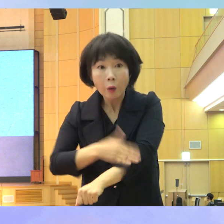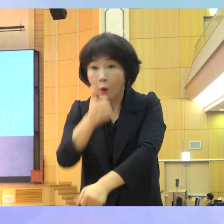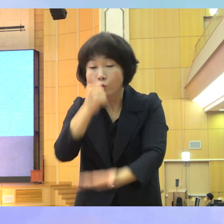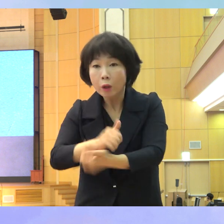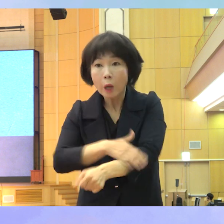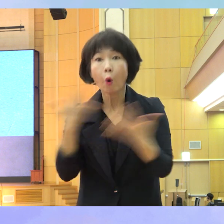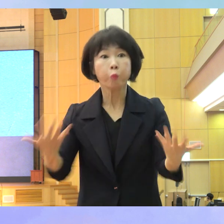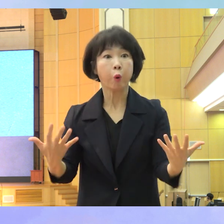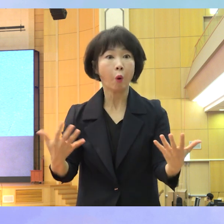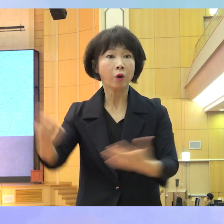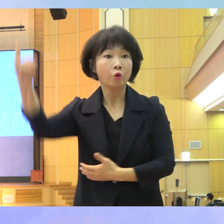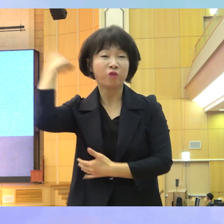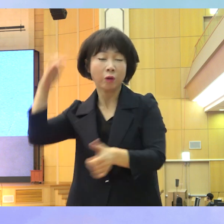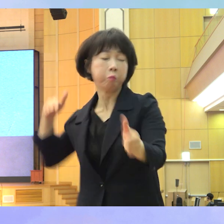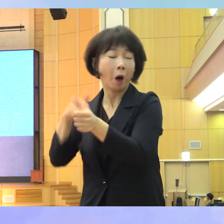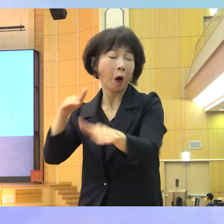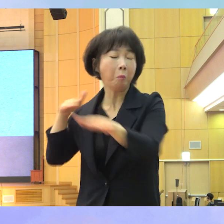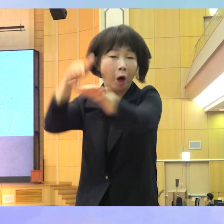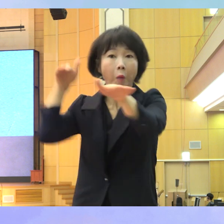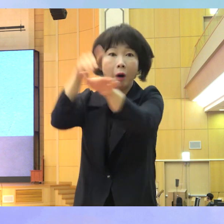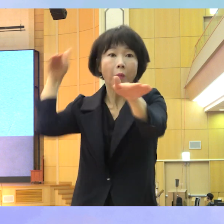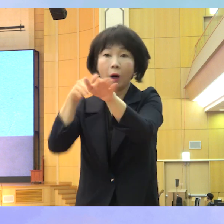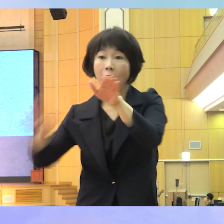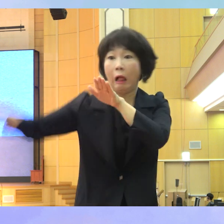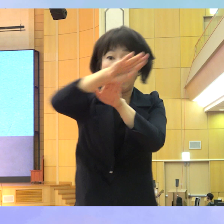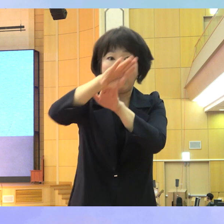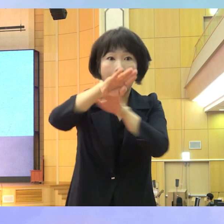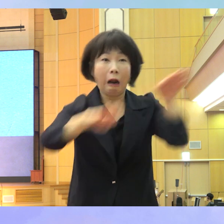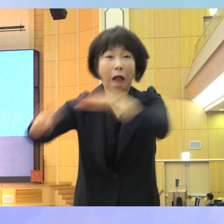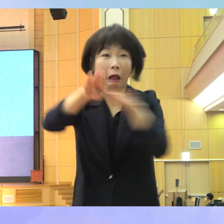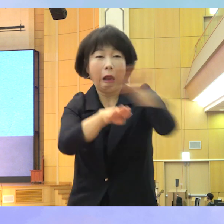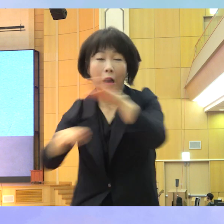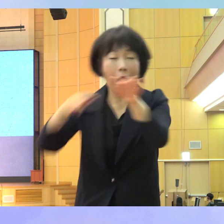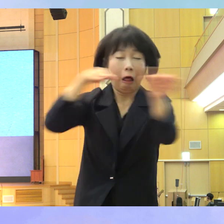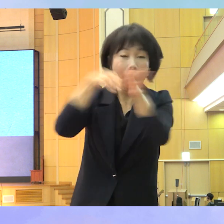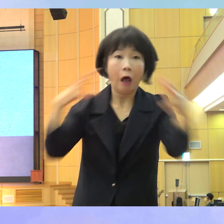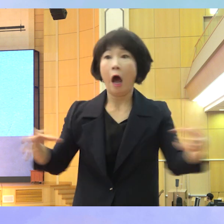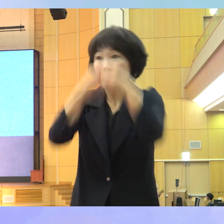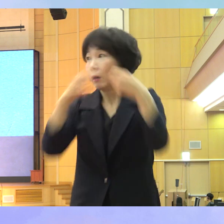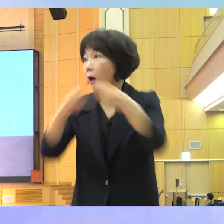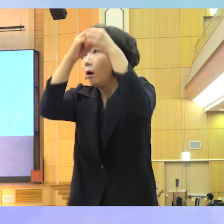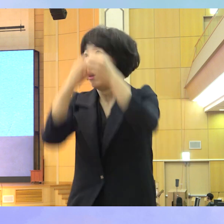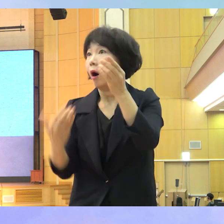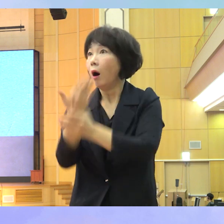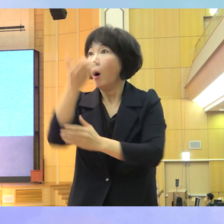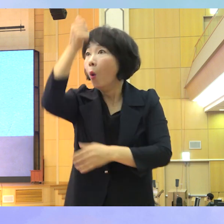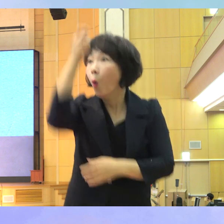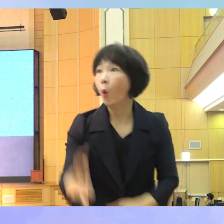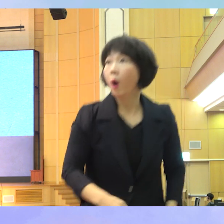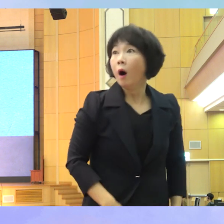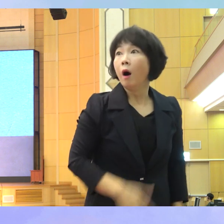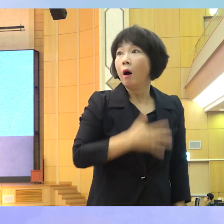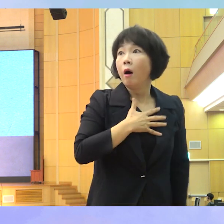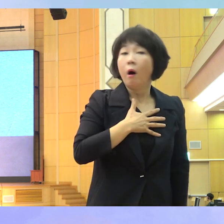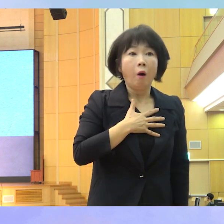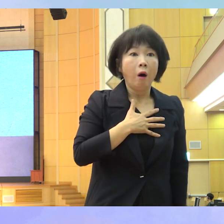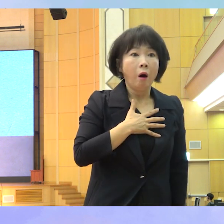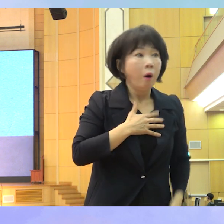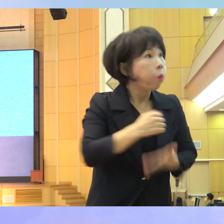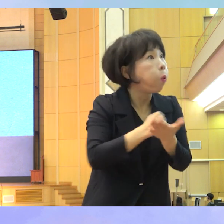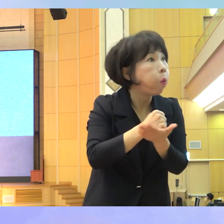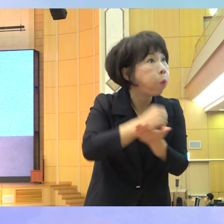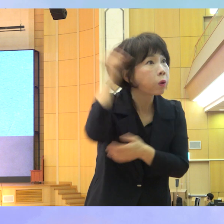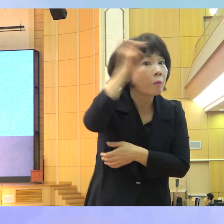사건, 막 덤프 트럭이, 무슨 버스가 와가지고 부딪히는 사건, 뭐 공사